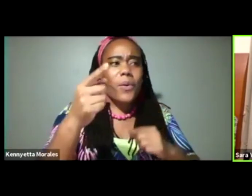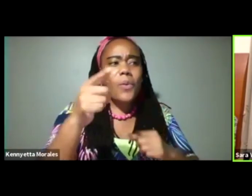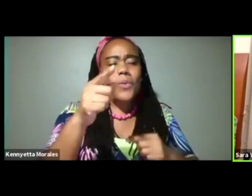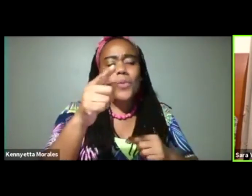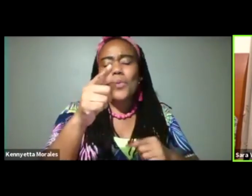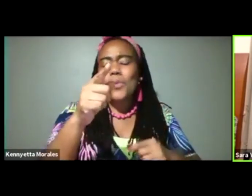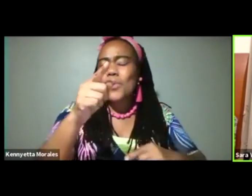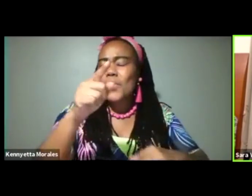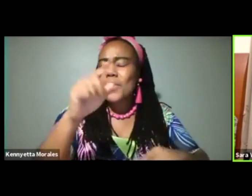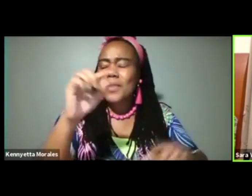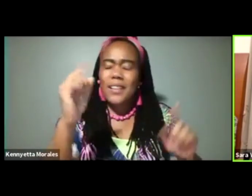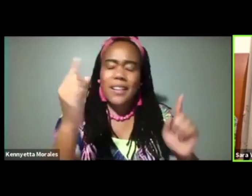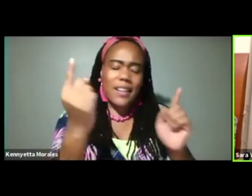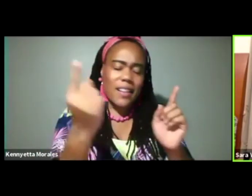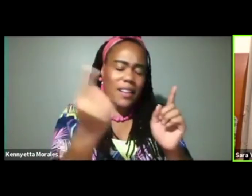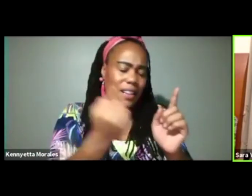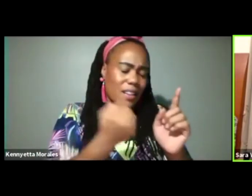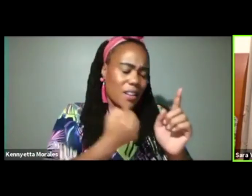poco.